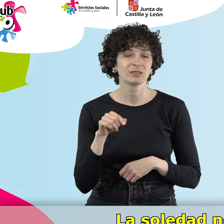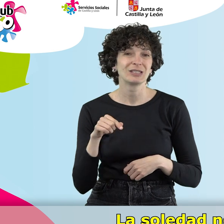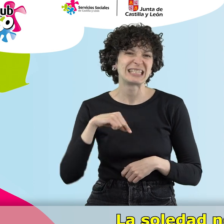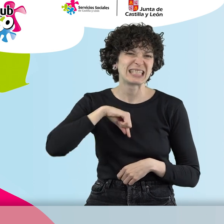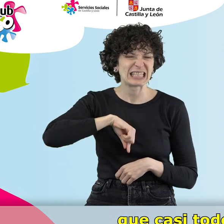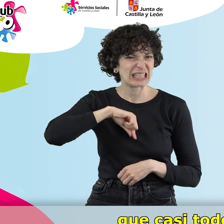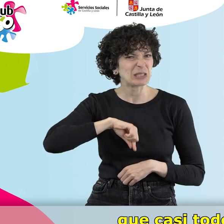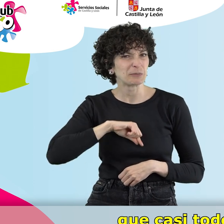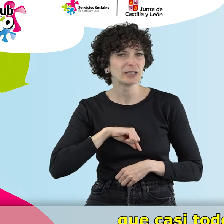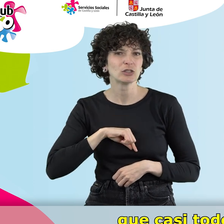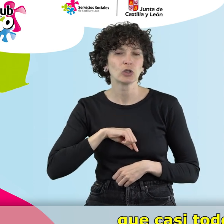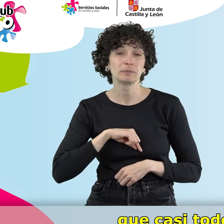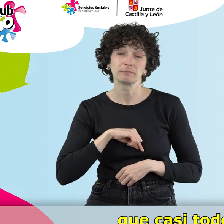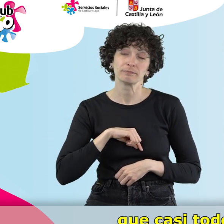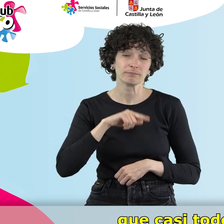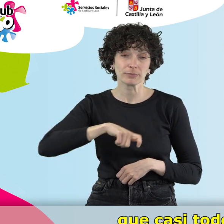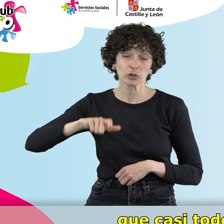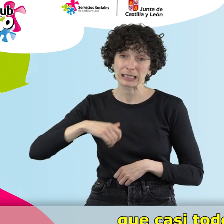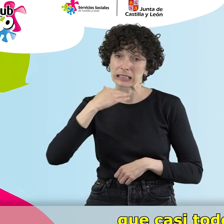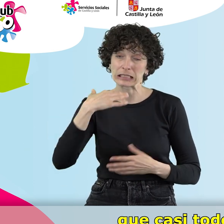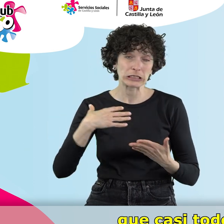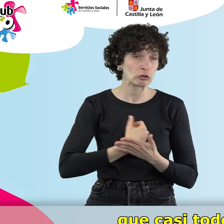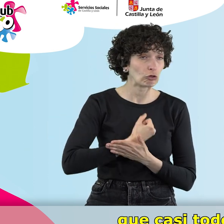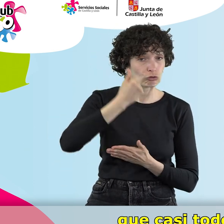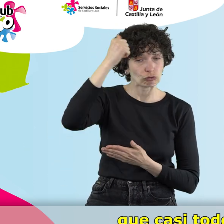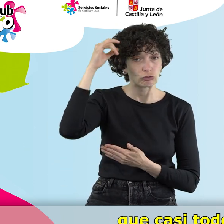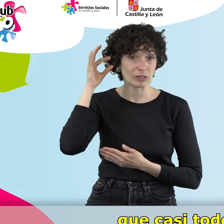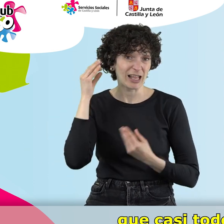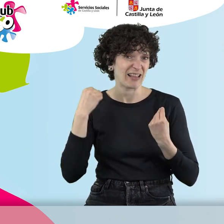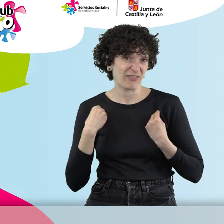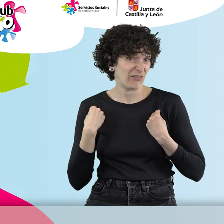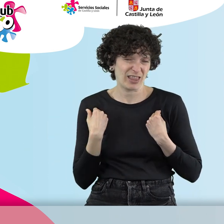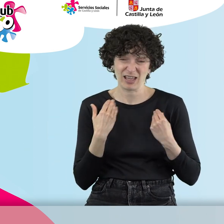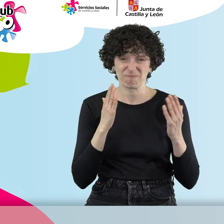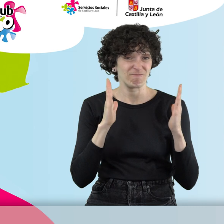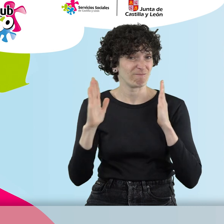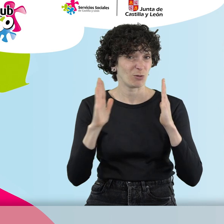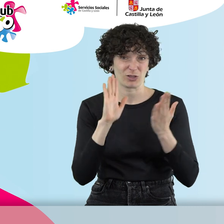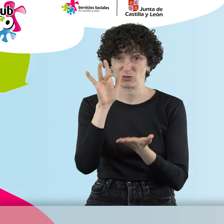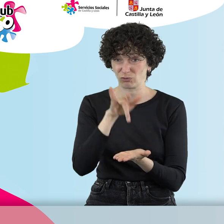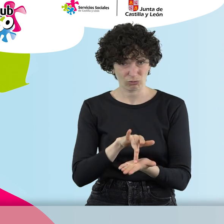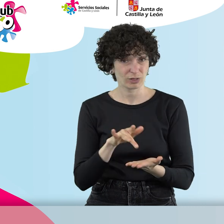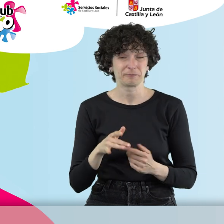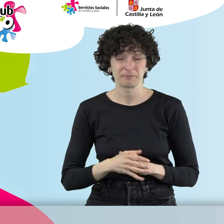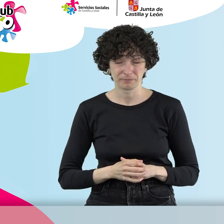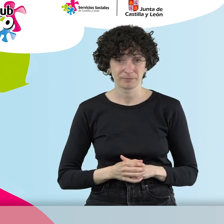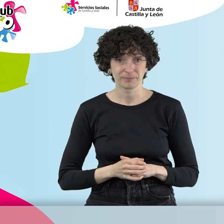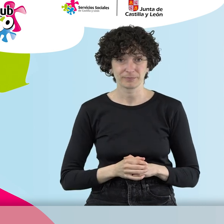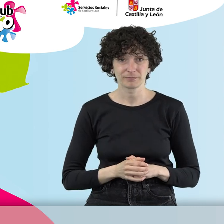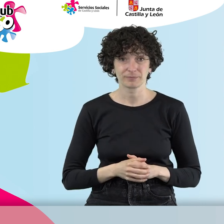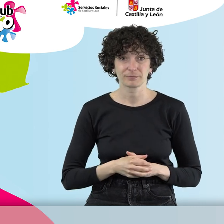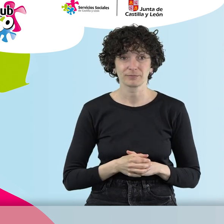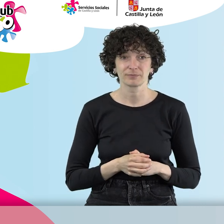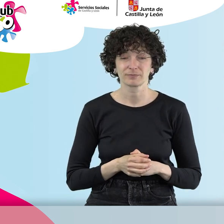un sentimiento que casi todos y todas, a lo largo de nuestra vida, experimentamos en un momento u otro.